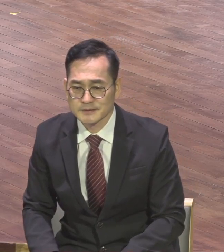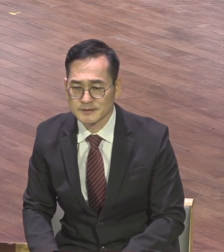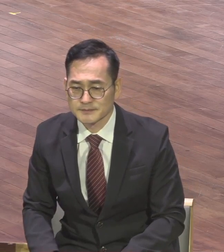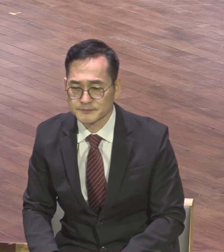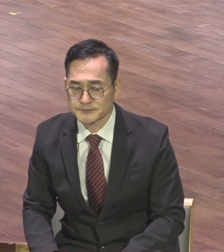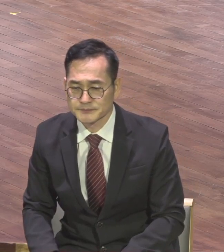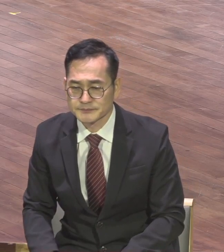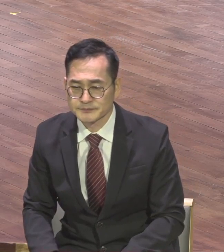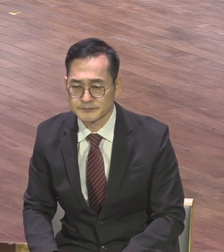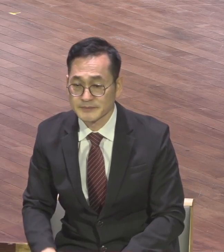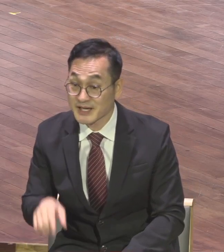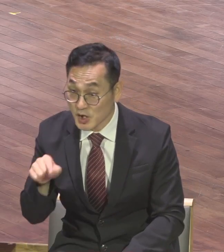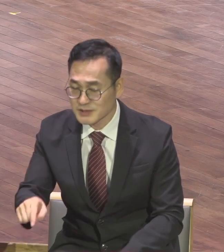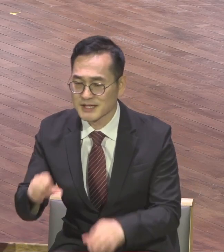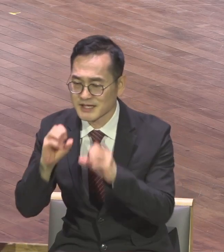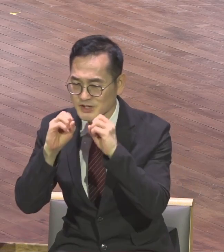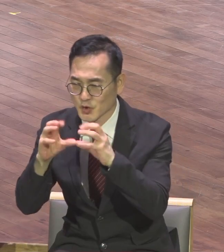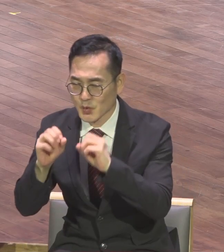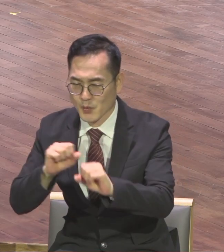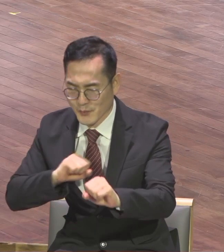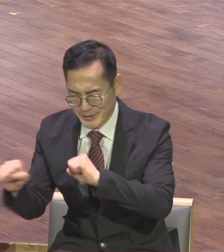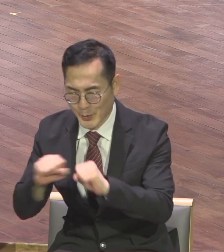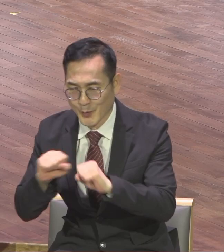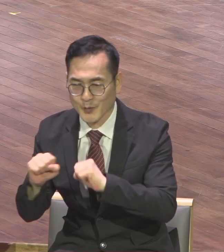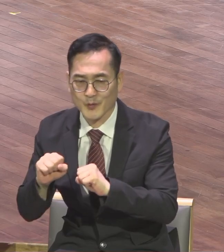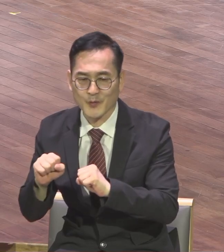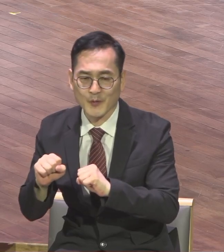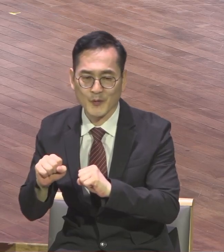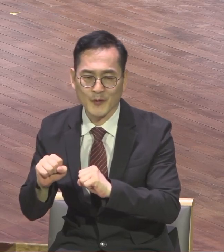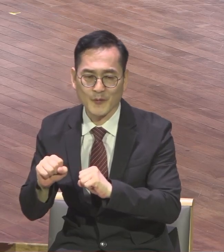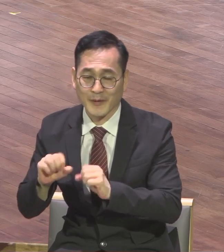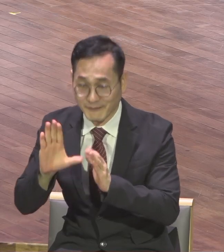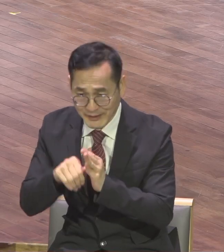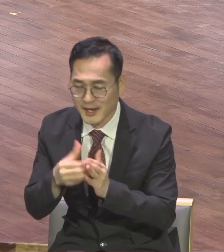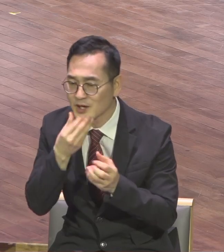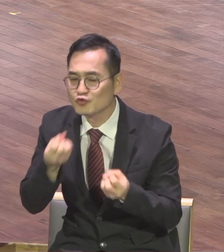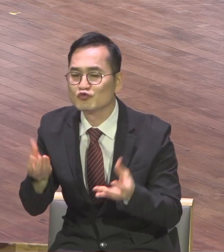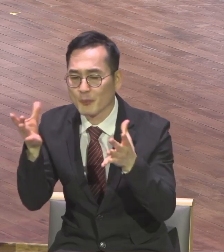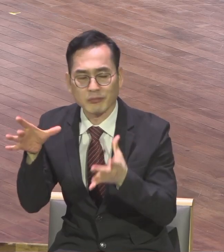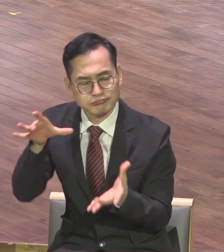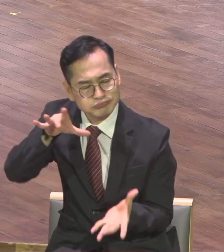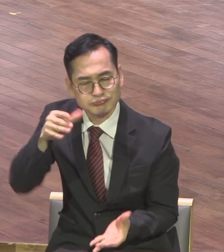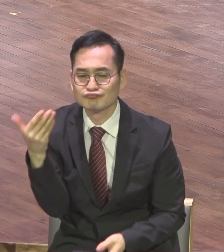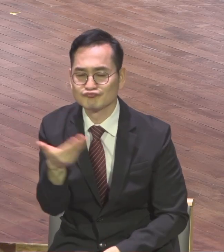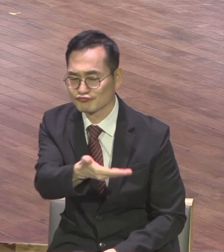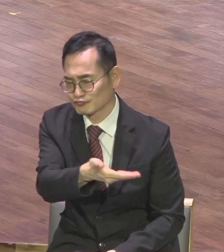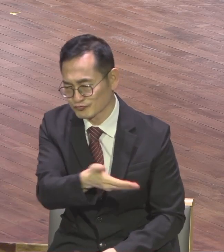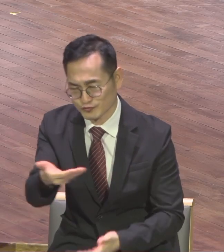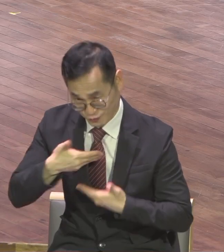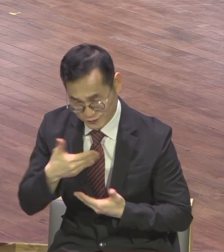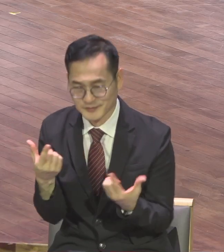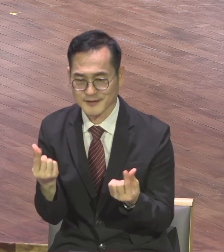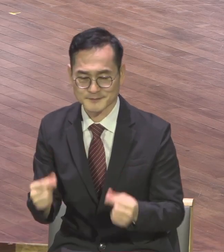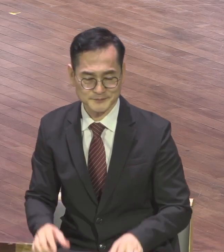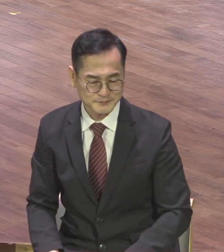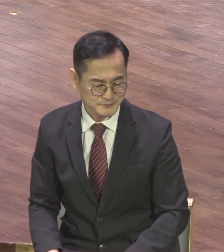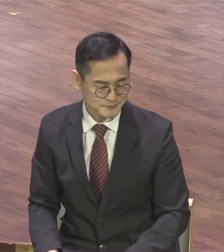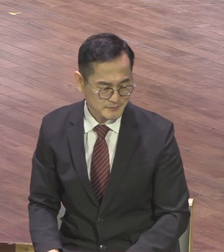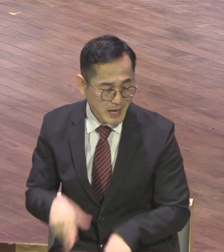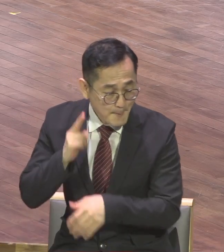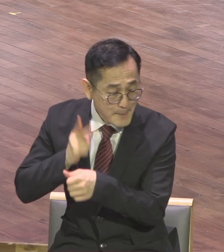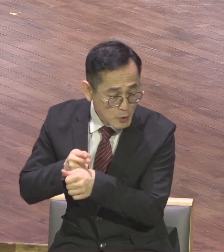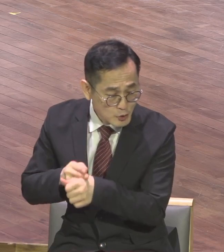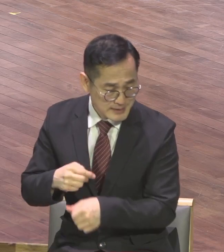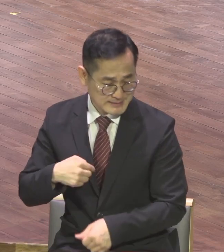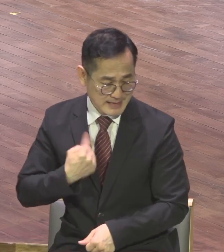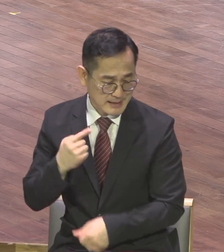그것이 전도 캠프의 선교의 축복이에요. 자, 2절 봅니다. 바울이 자기의 관례대로